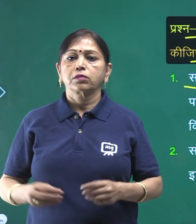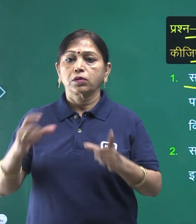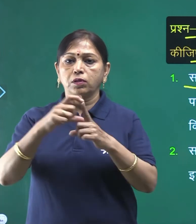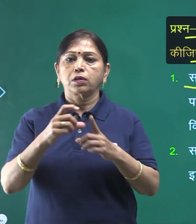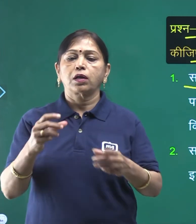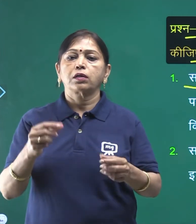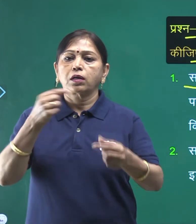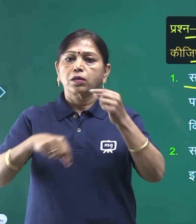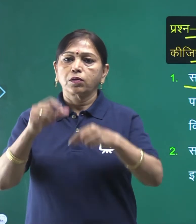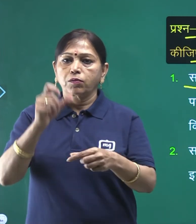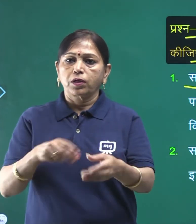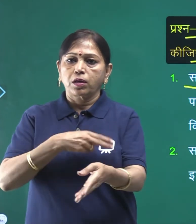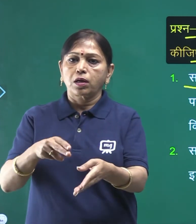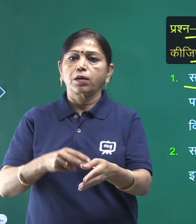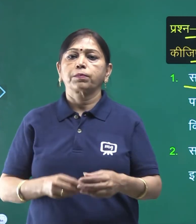ने